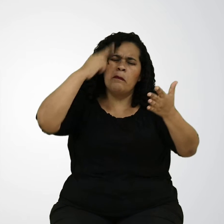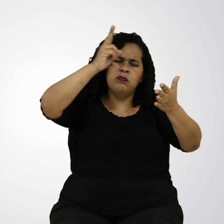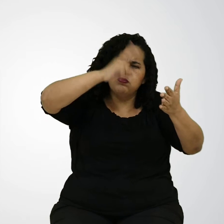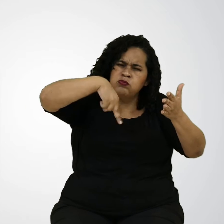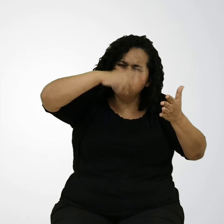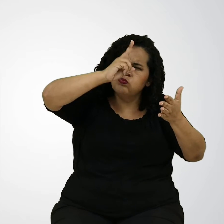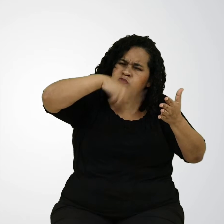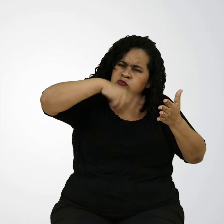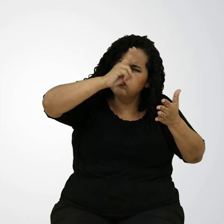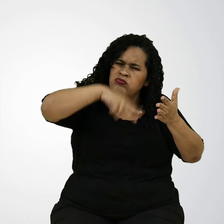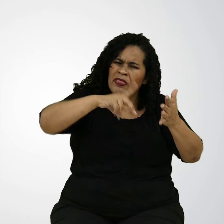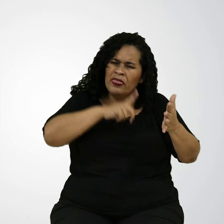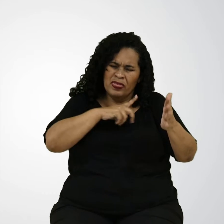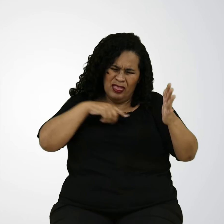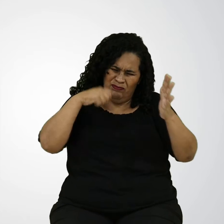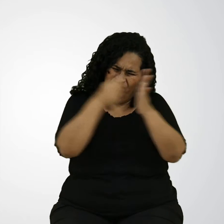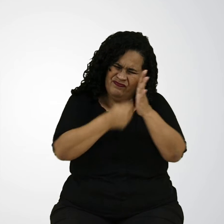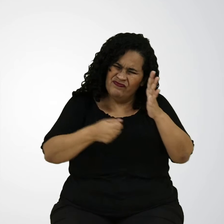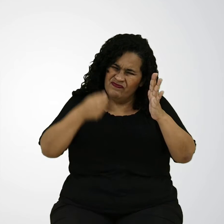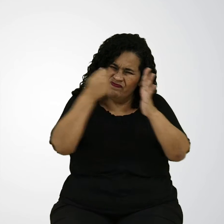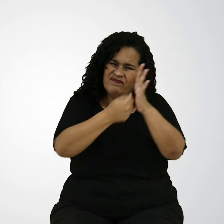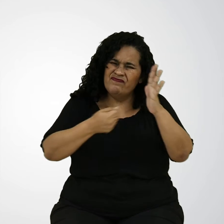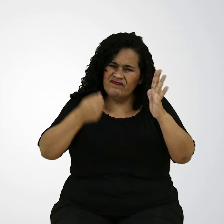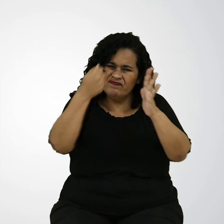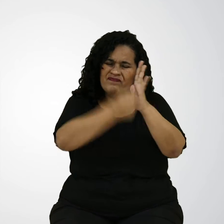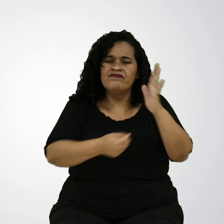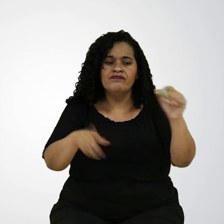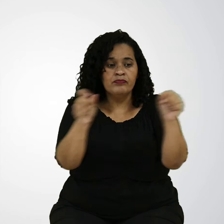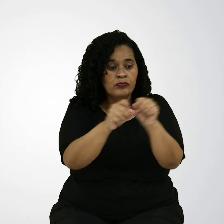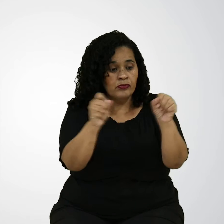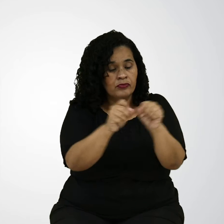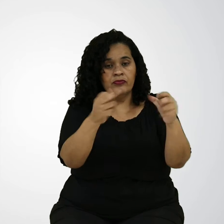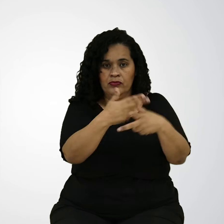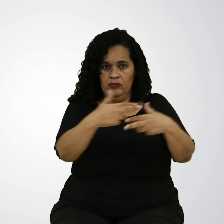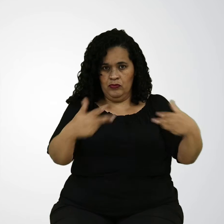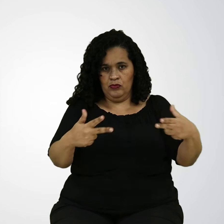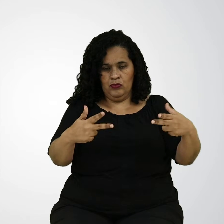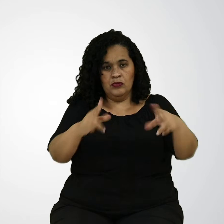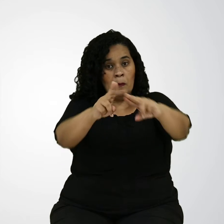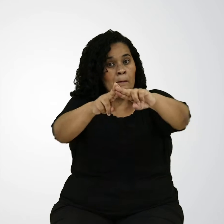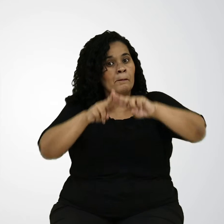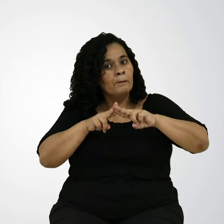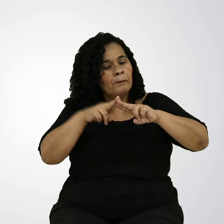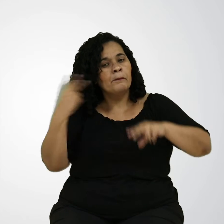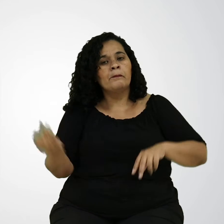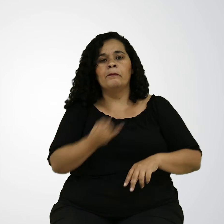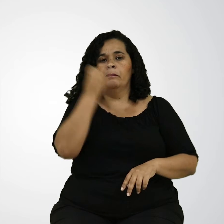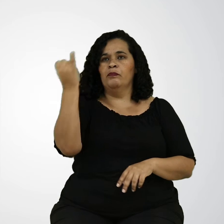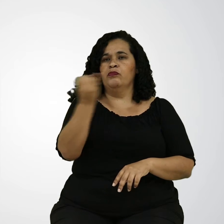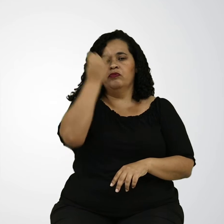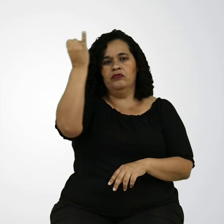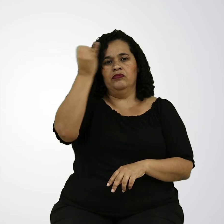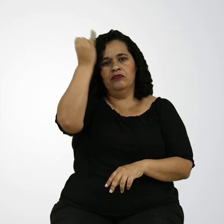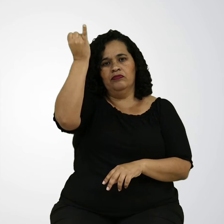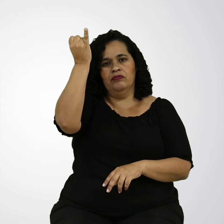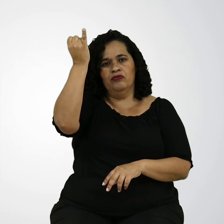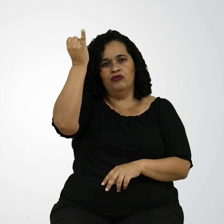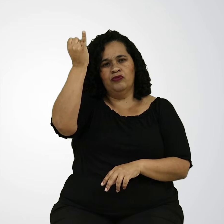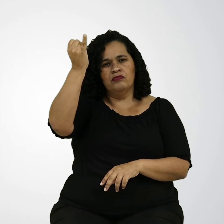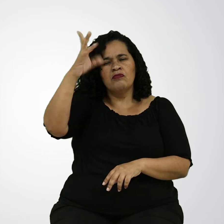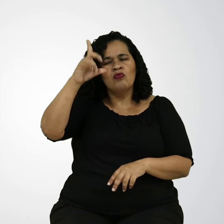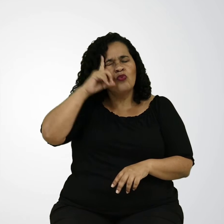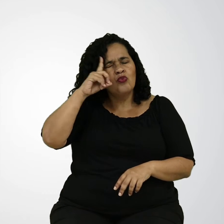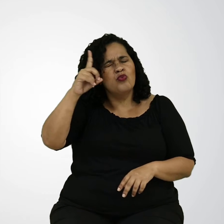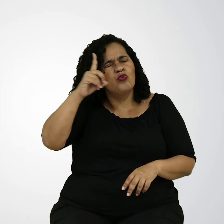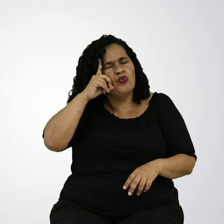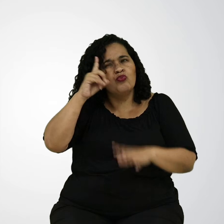sempre existe essa luta para realizar essas práticas, mas nós temos o desafio de perseverar, contando com